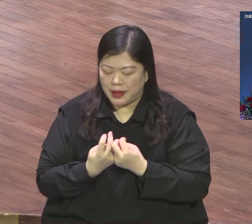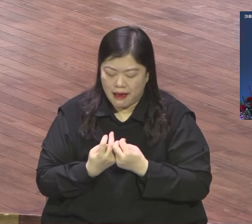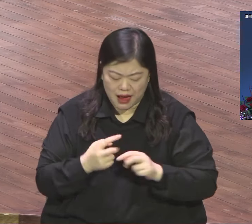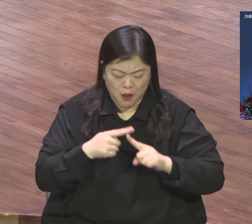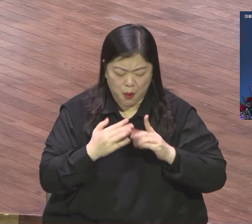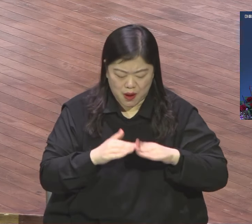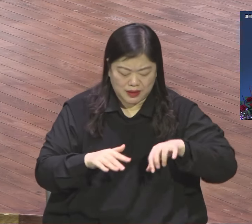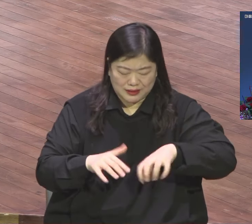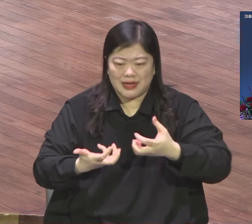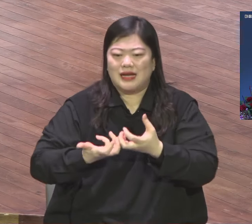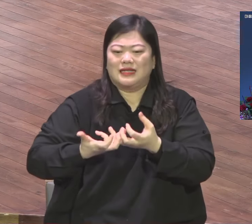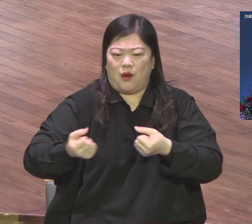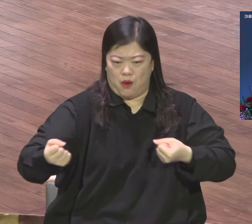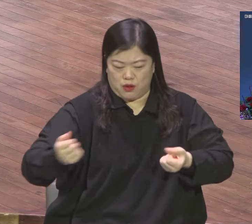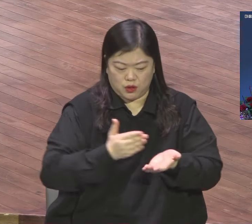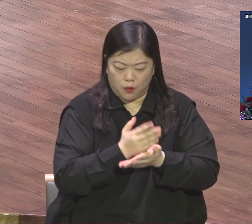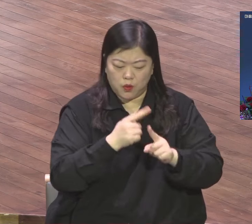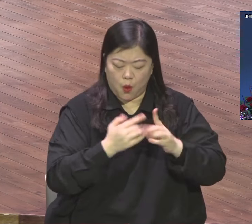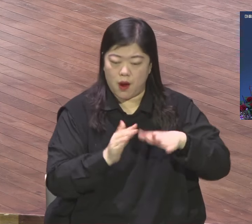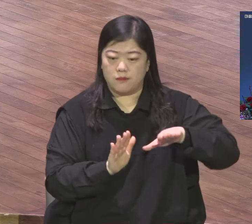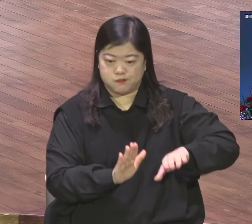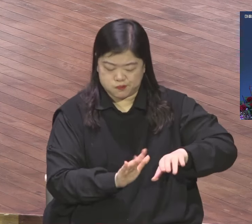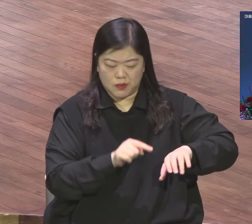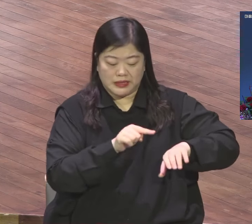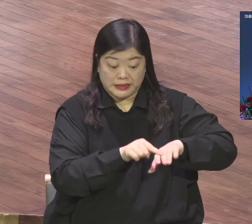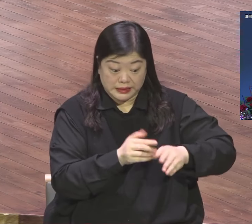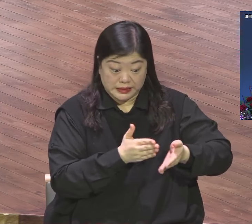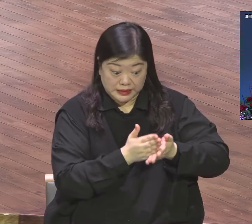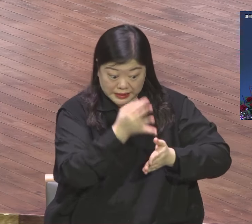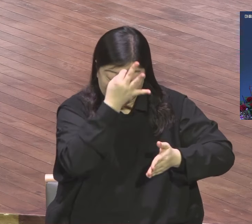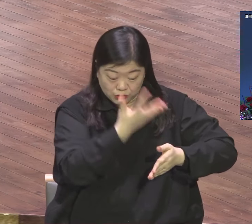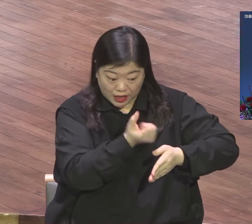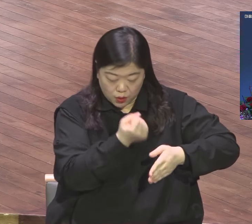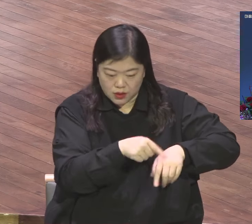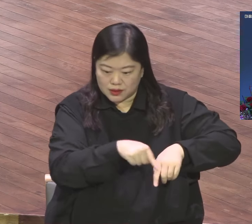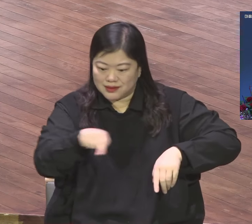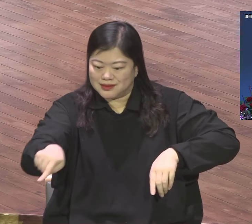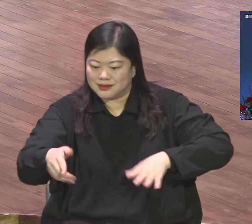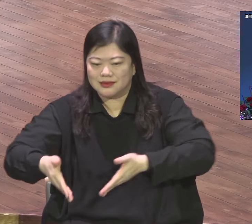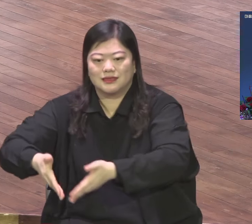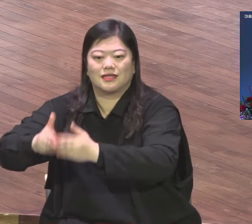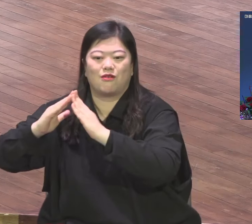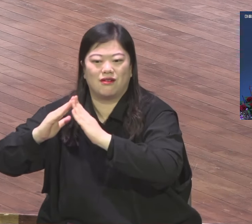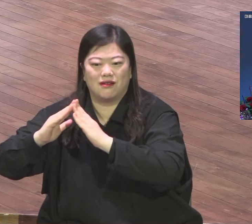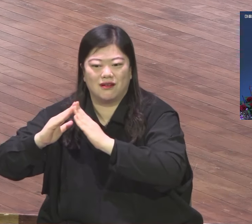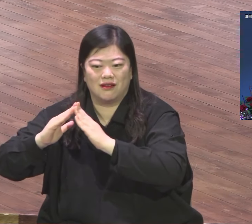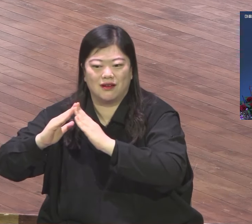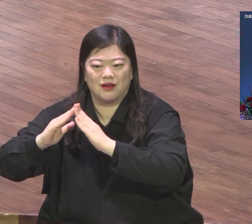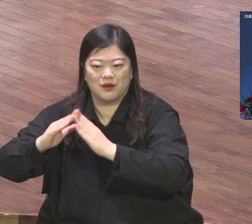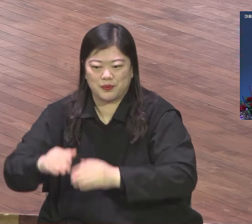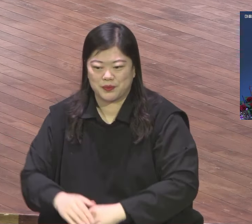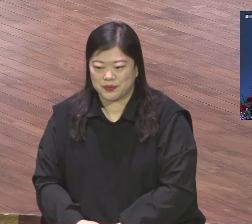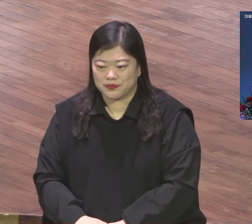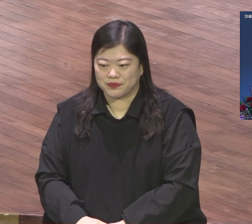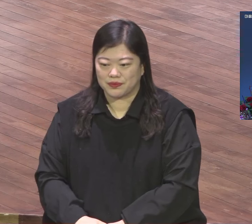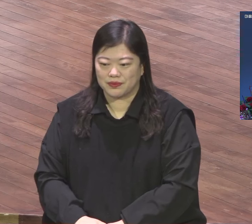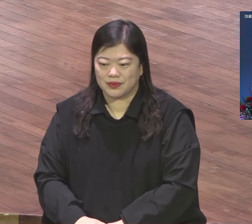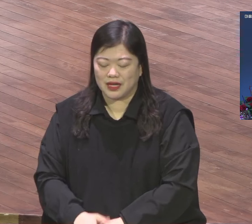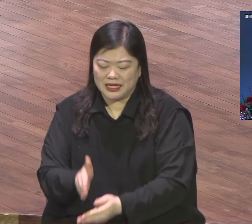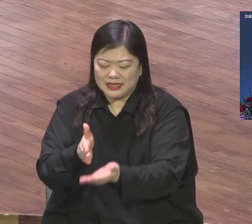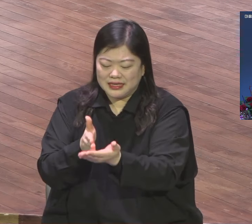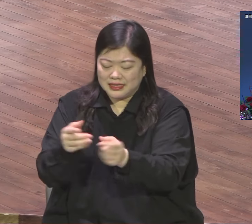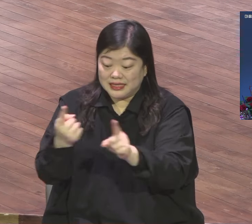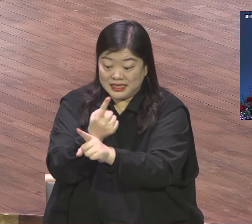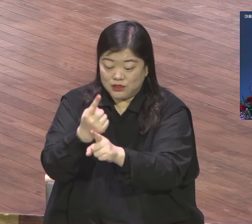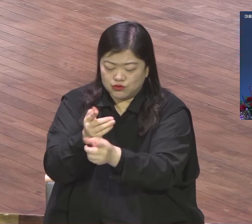해서 성경적 심을 얻게 하는 현장입니다. 특별히 치유 전문 교회는 중독